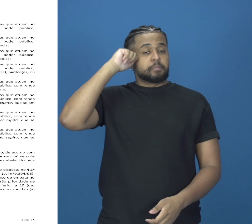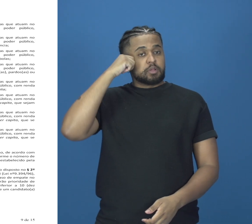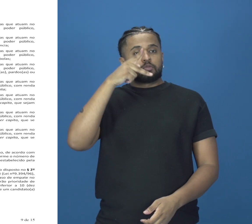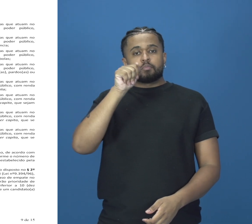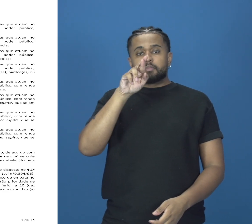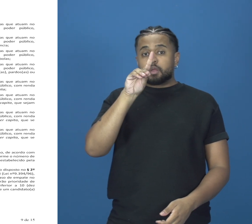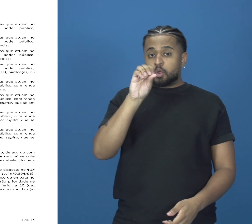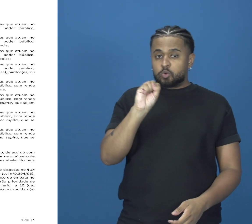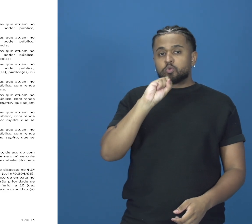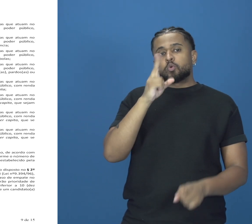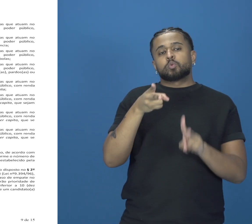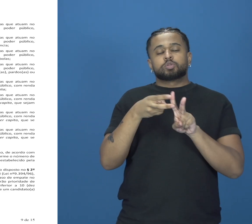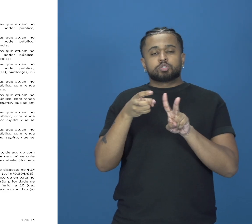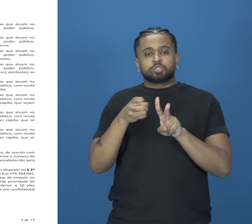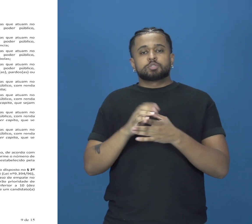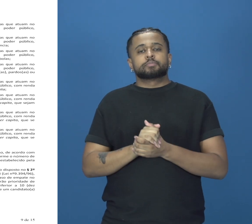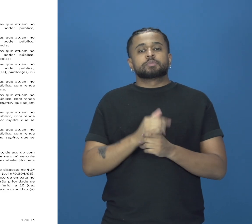pretos, pardos ou indígenas.